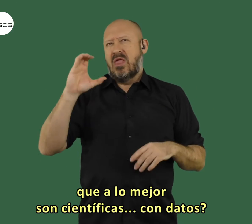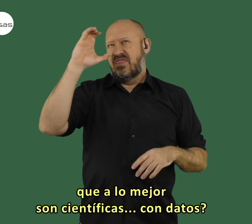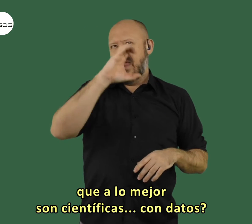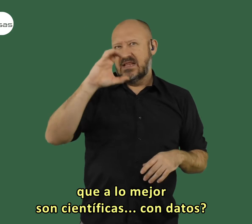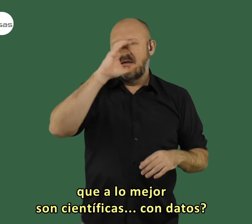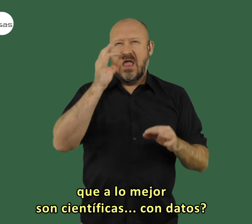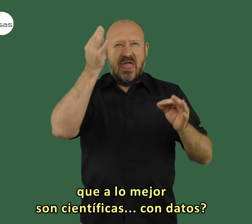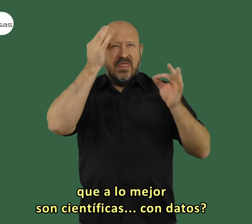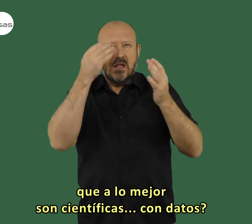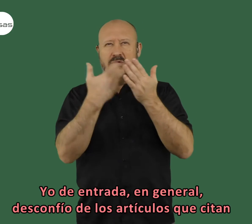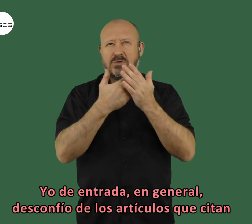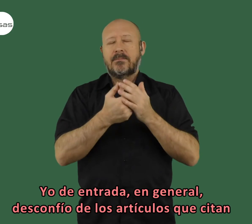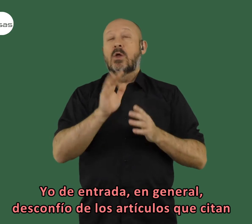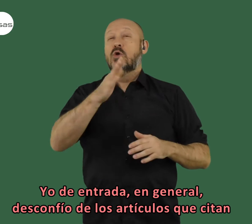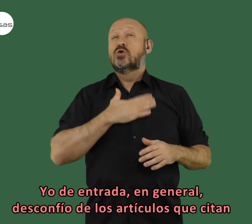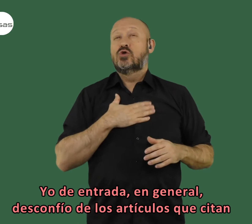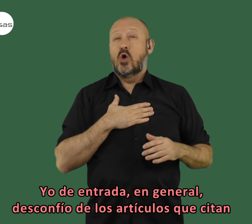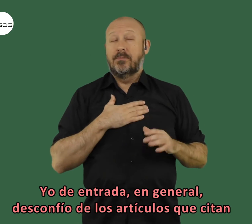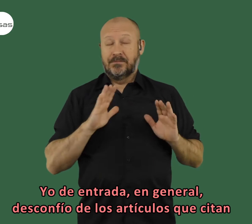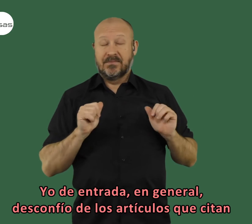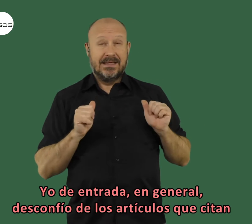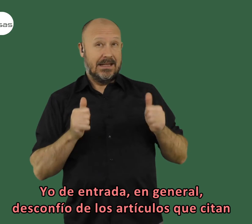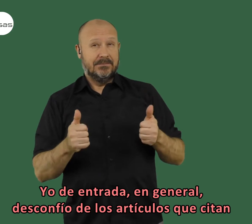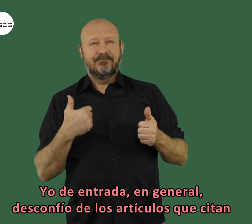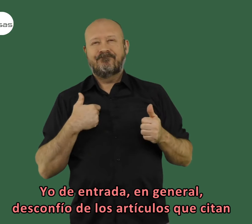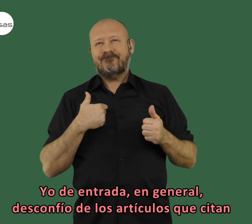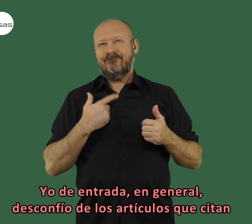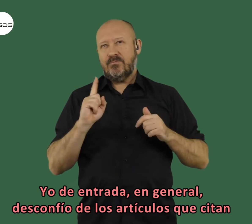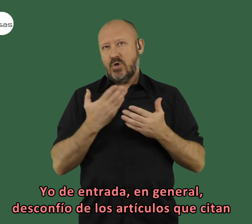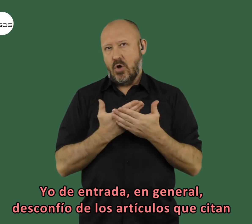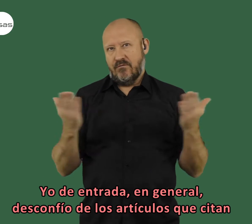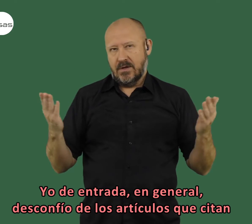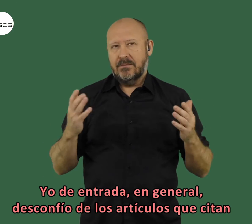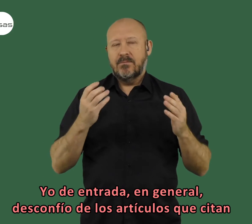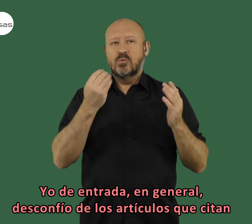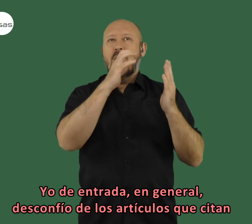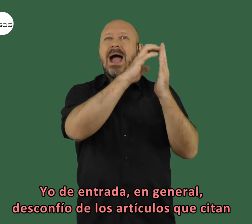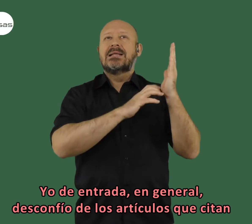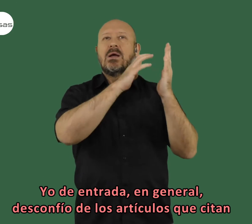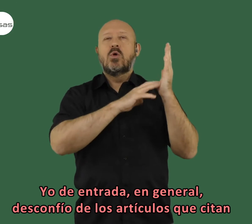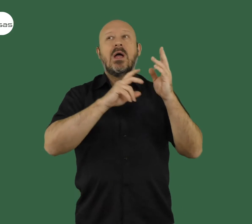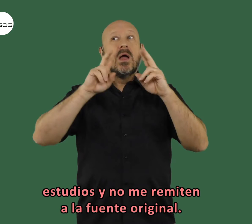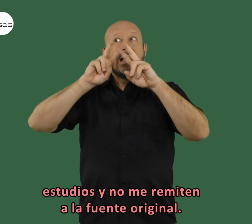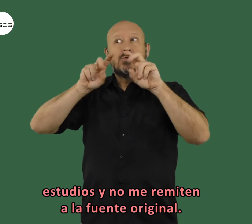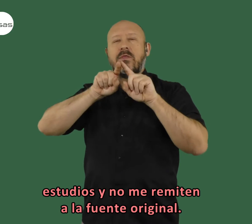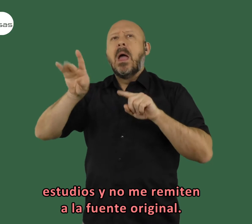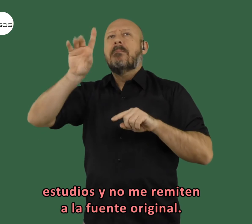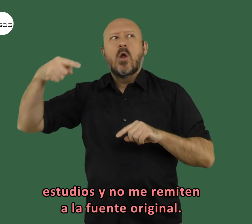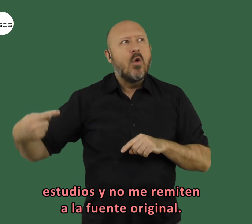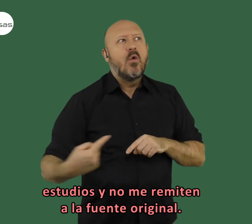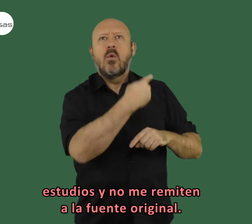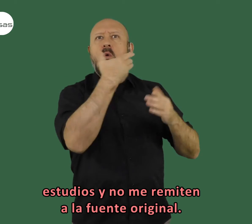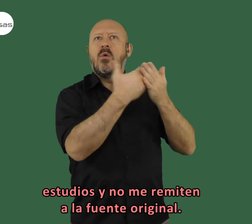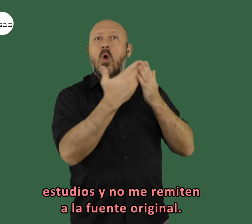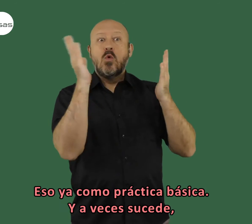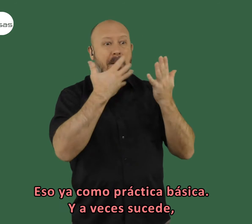mejor son científicas con datos... Yo de entrada, en general, desconfío de los artículos que citan estudios y no me remiten a